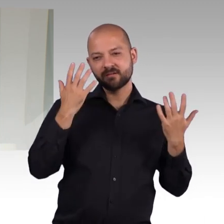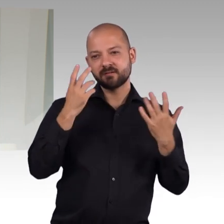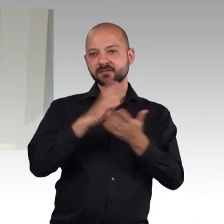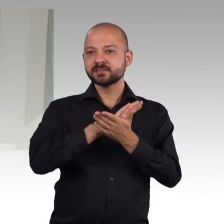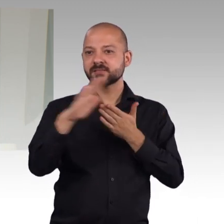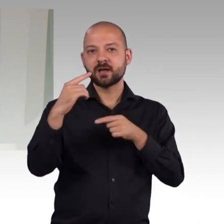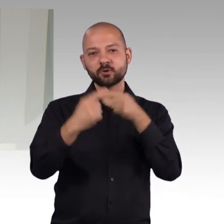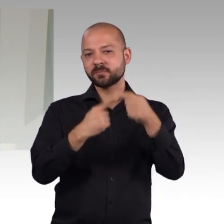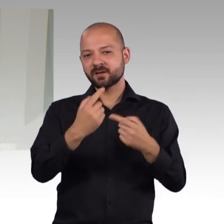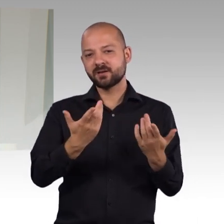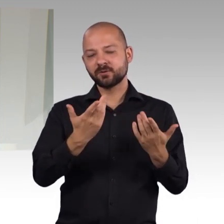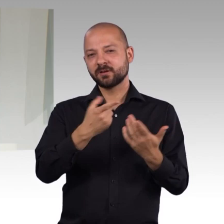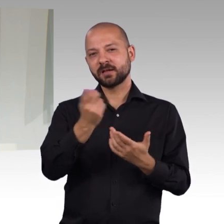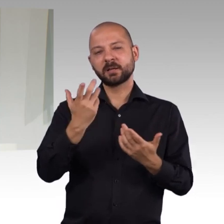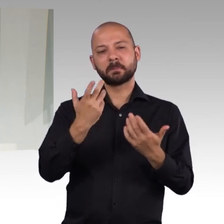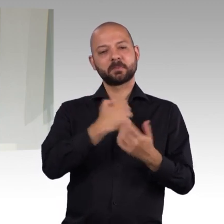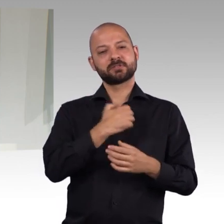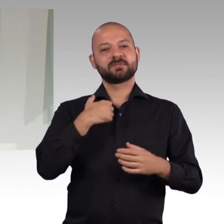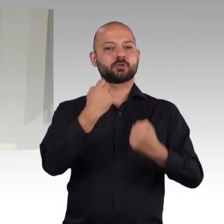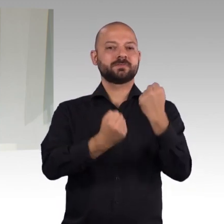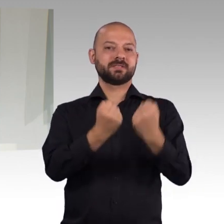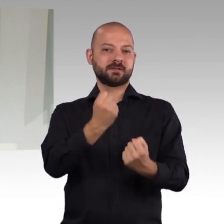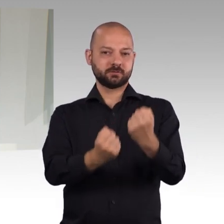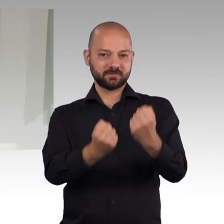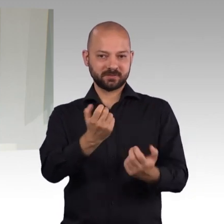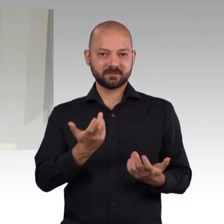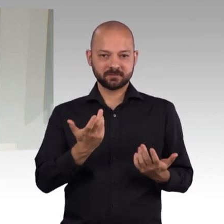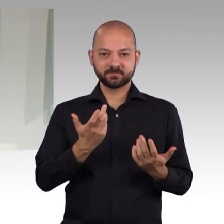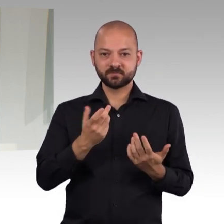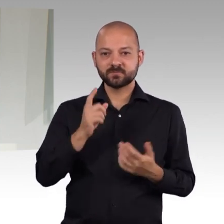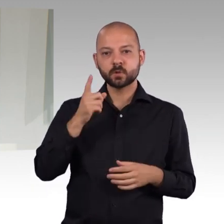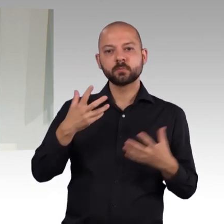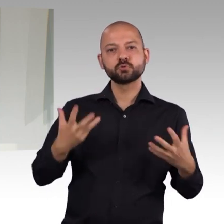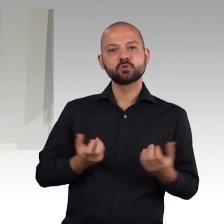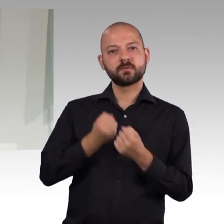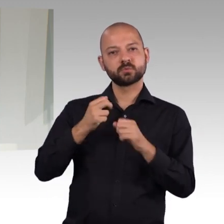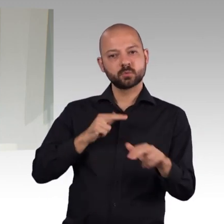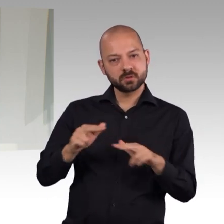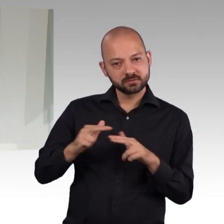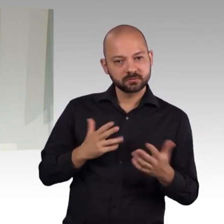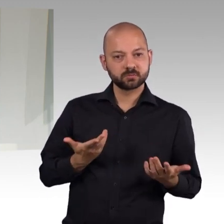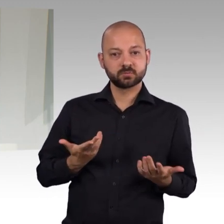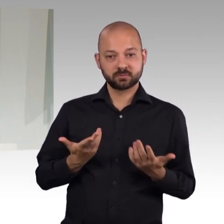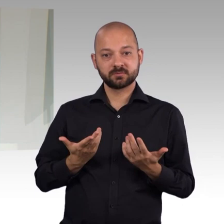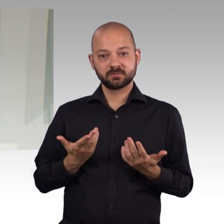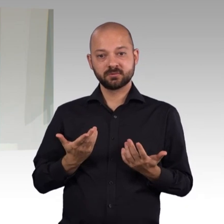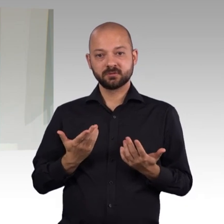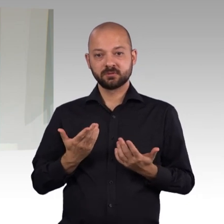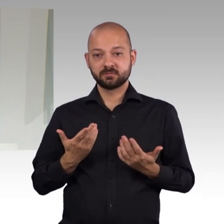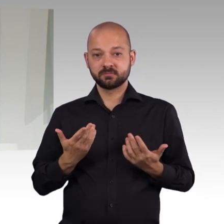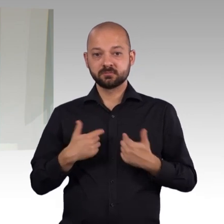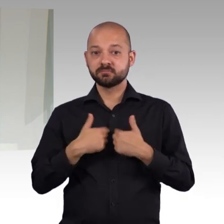den Rüstungsbericht vorgelegt, jetzt mittlerweile in der 9. Ausgabe. 250 Seiten. Über